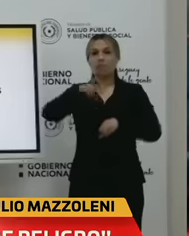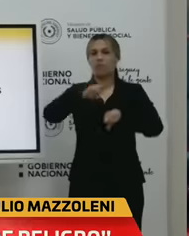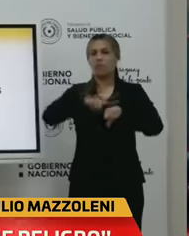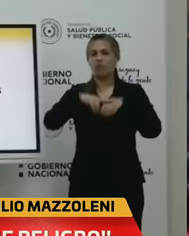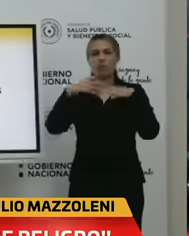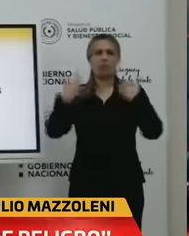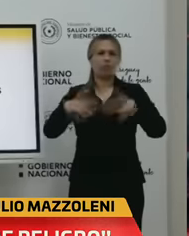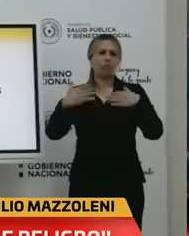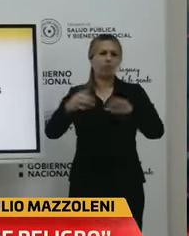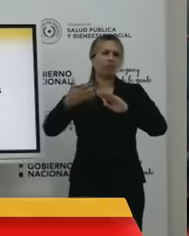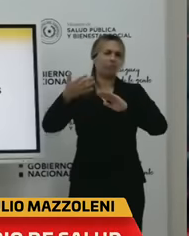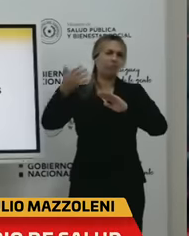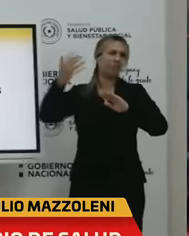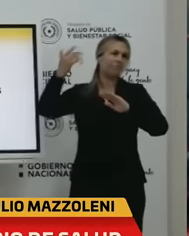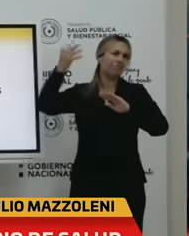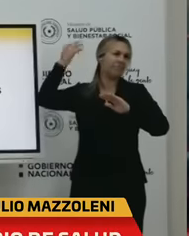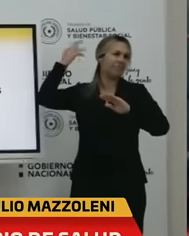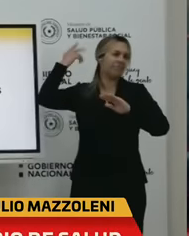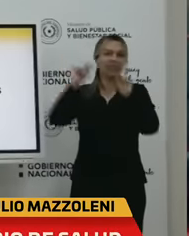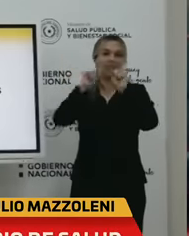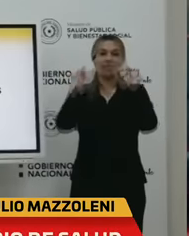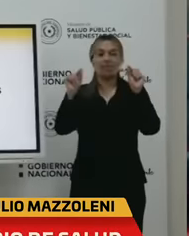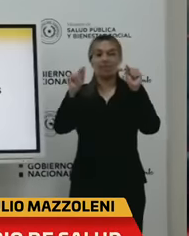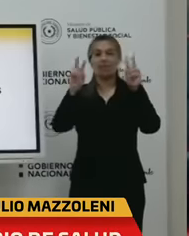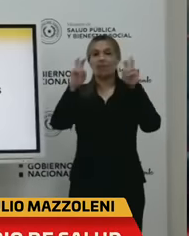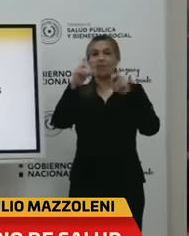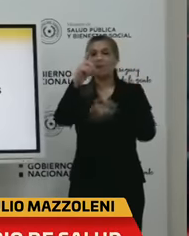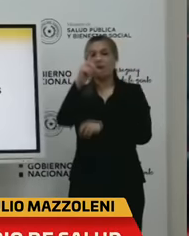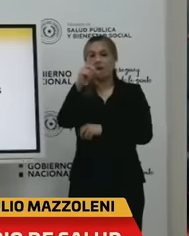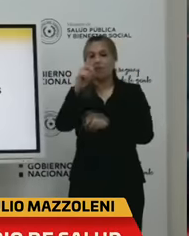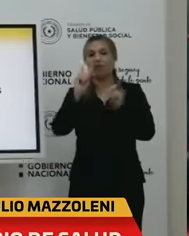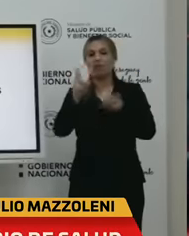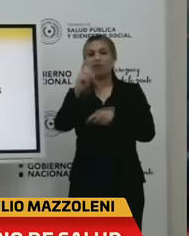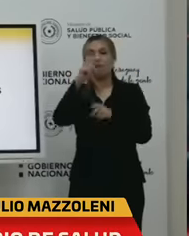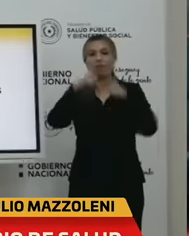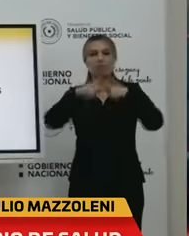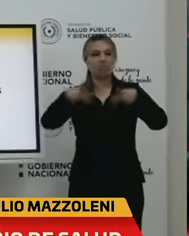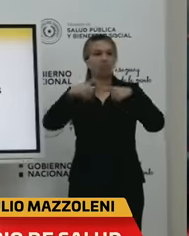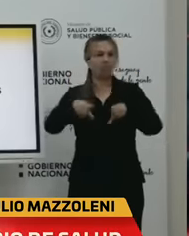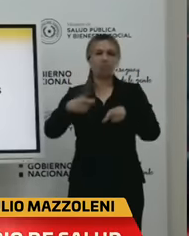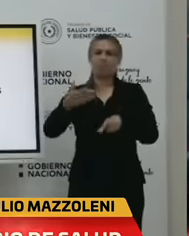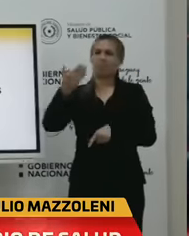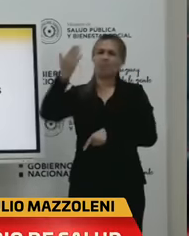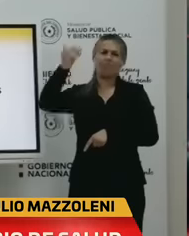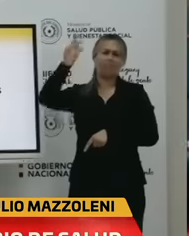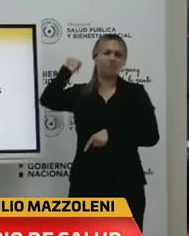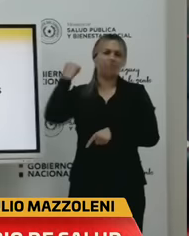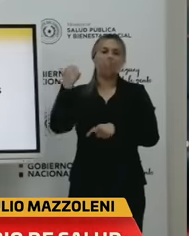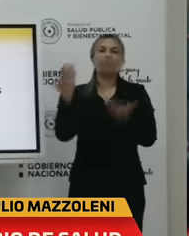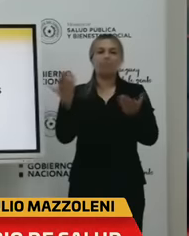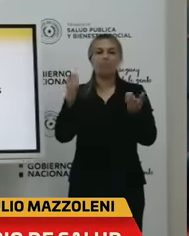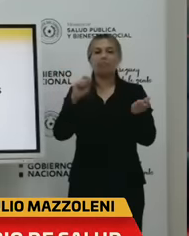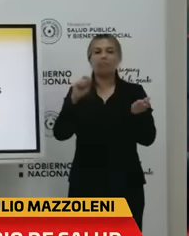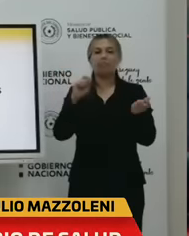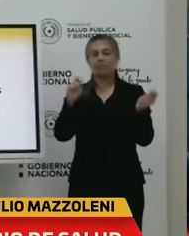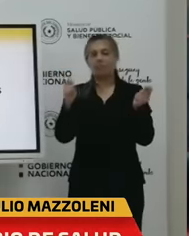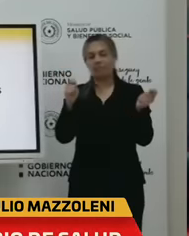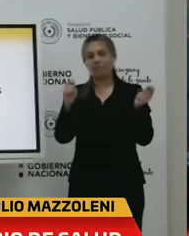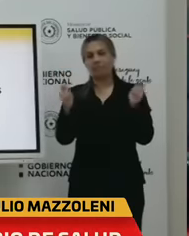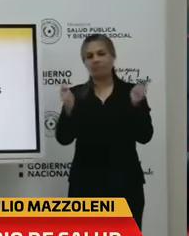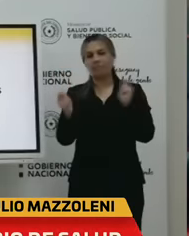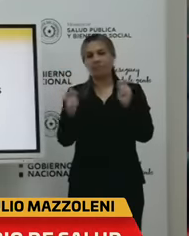deudas históricas en términos de agua potable y de saneamiento, ¿verdad? Es un proceso gradual, es muy difícil de